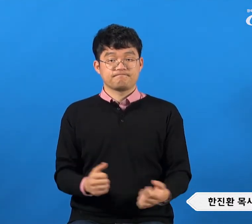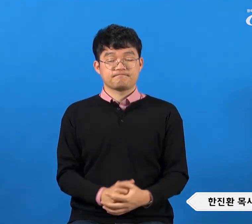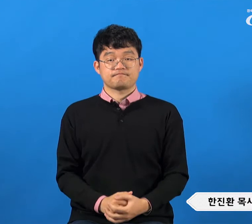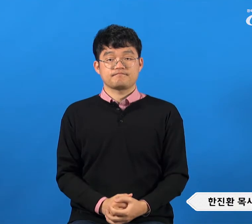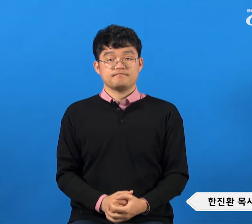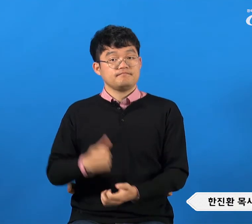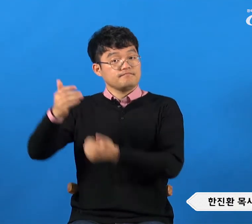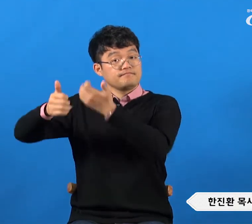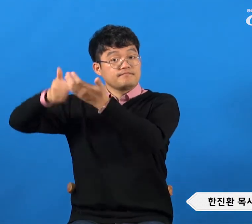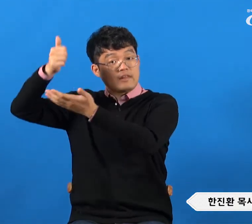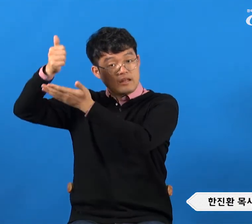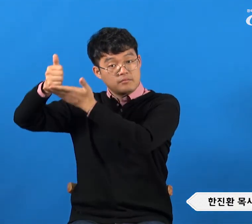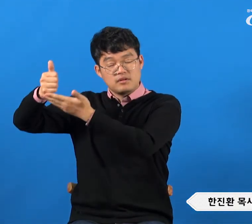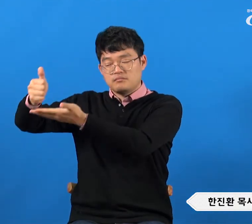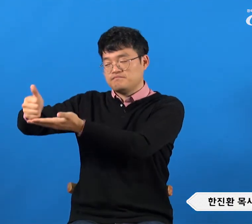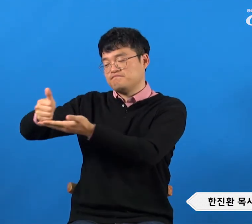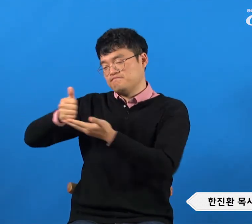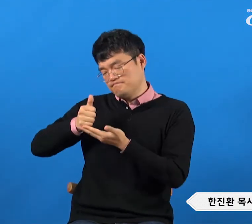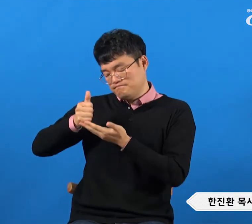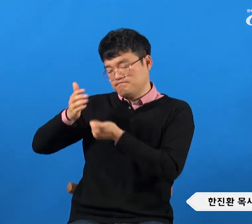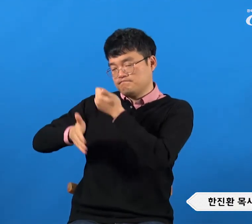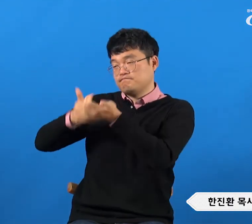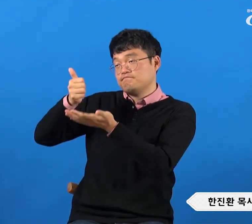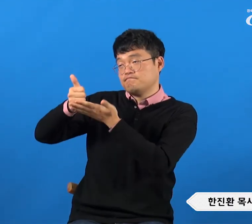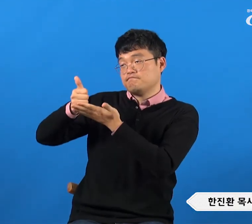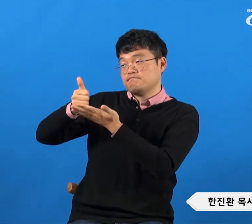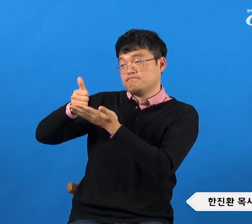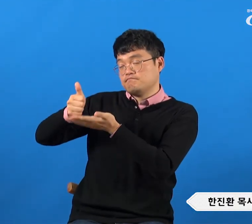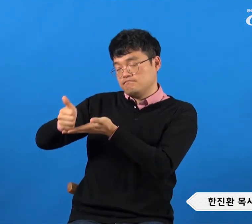그래서 하나님을 모시고 살아야 합니다.